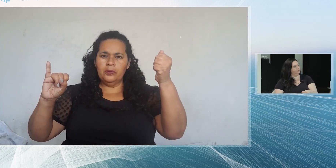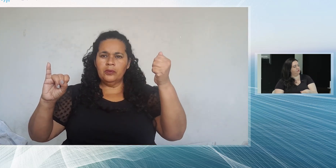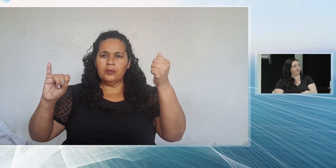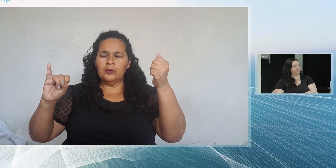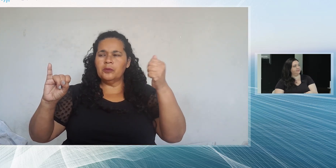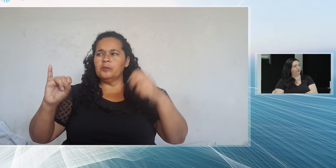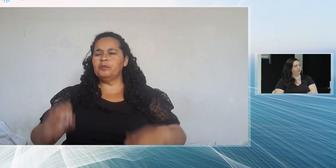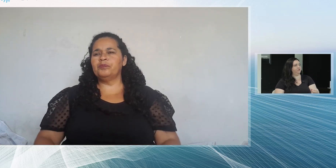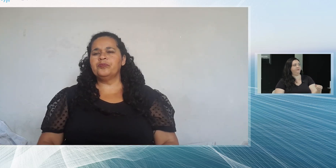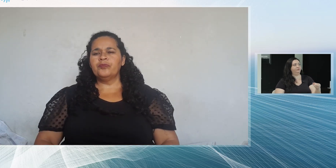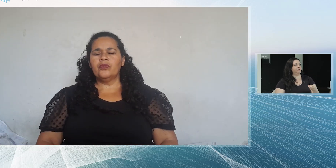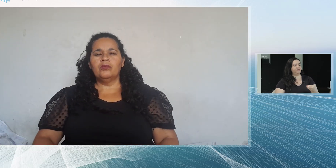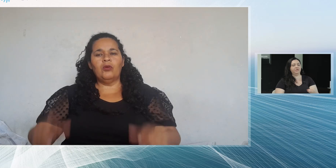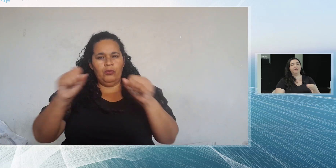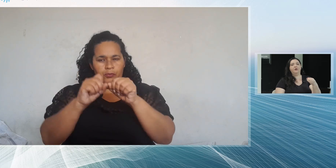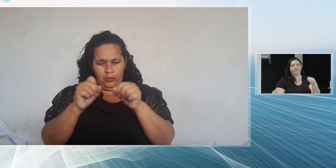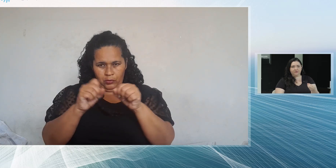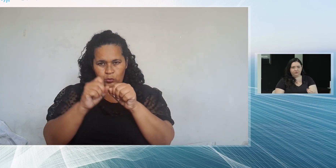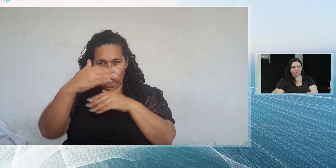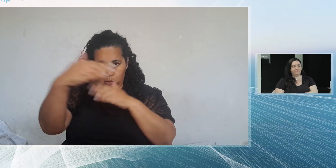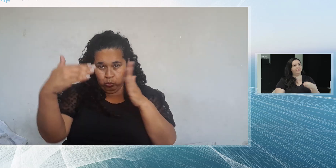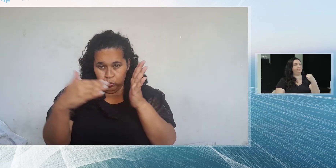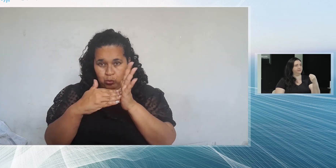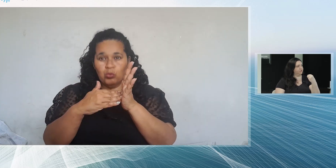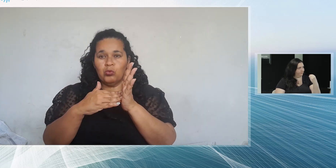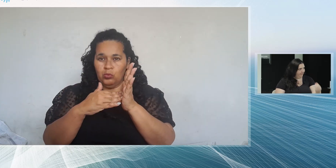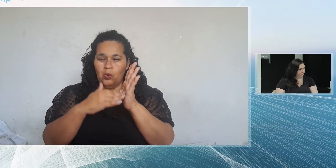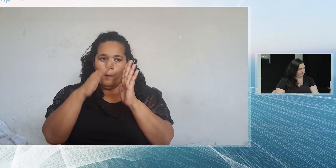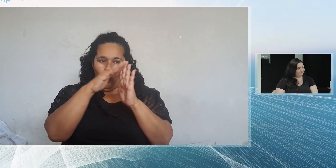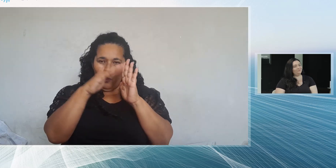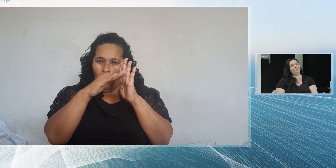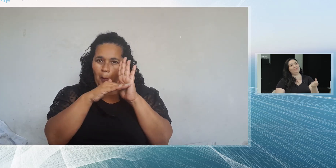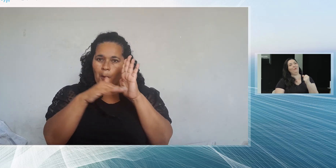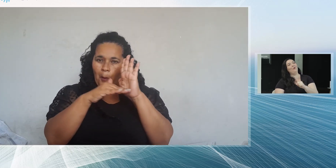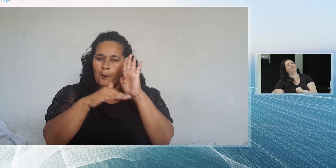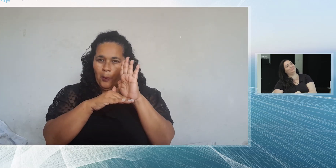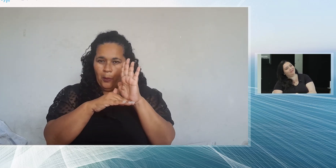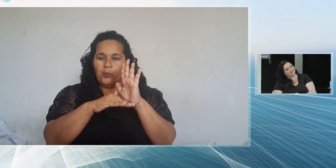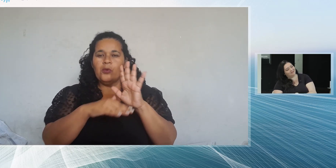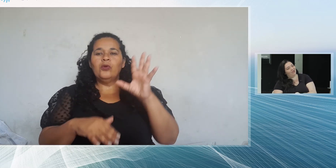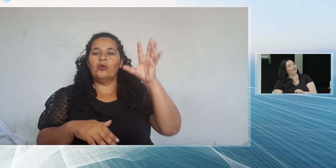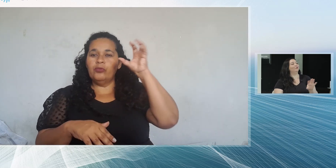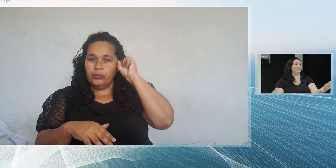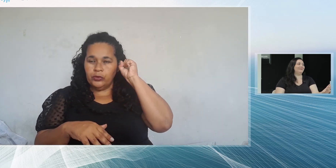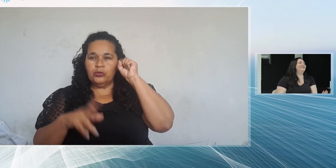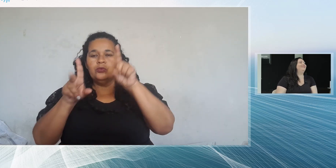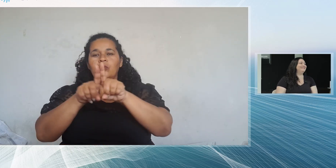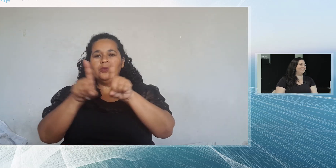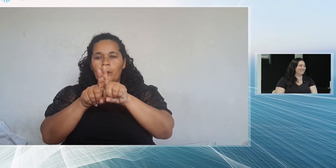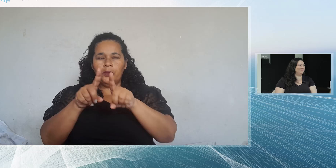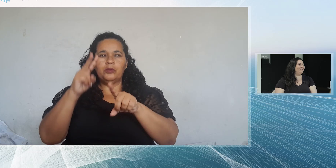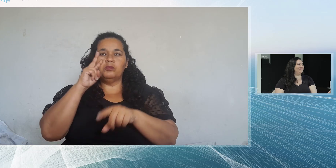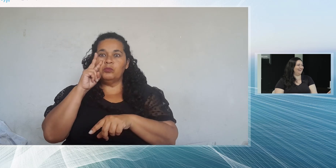funções executivas, que é o que a gente vive no dia a dia. Função executiva é planejamento. Um autista costuma